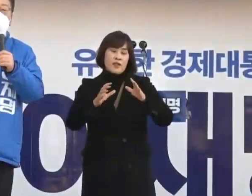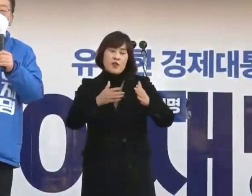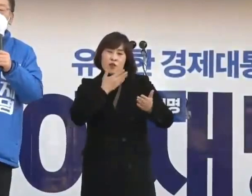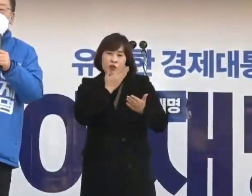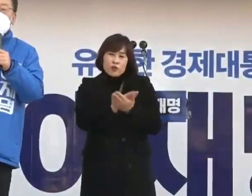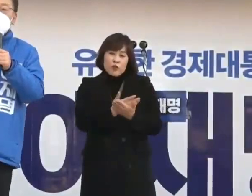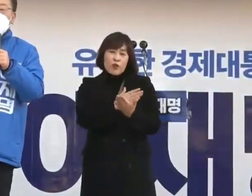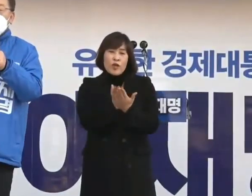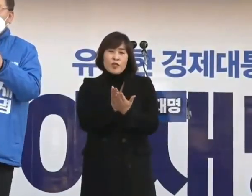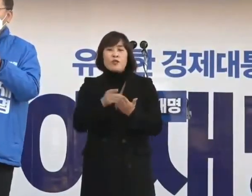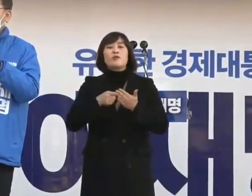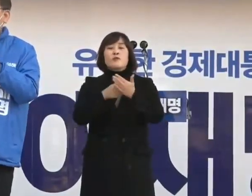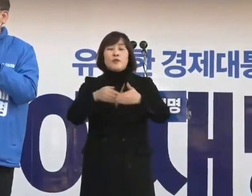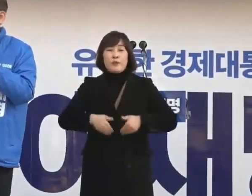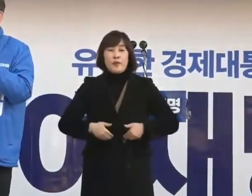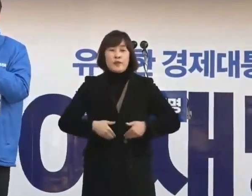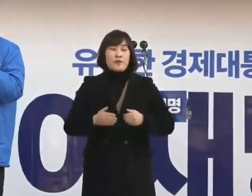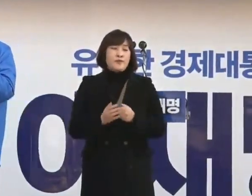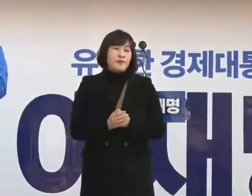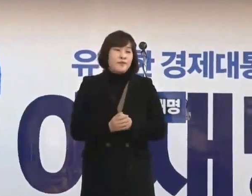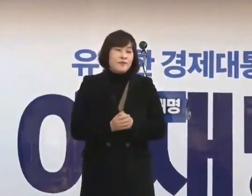핵심 과제로 추진해야 합니다, 여러분.